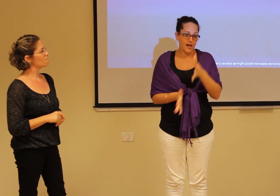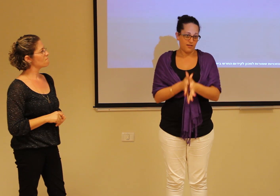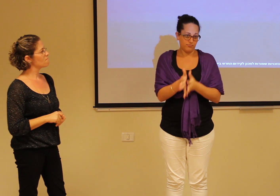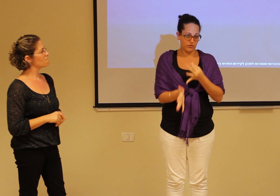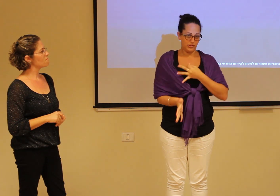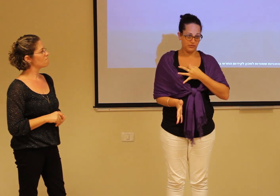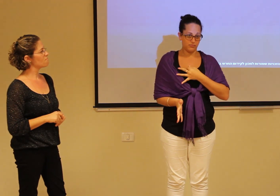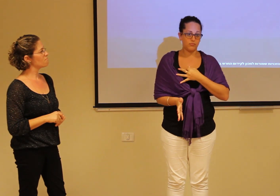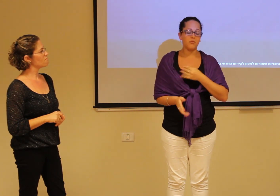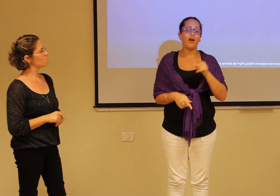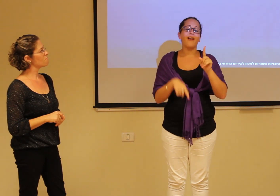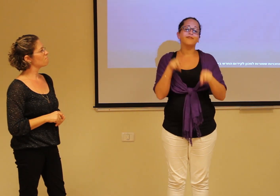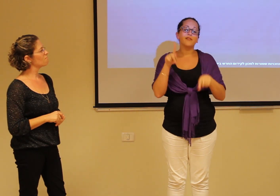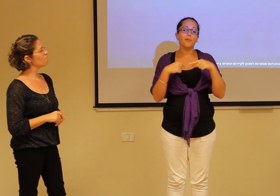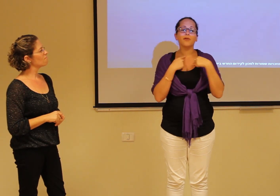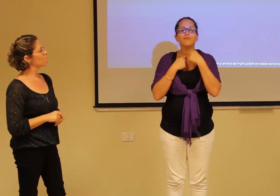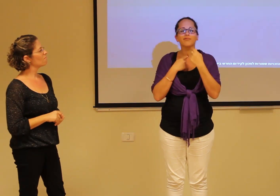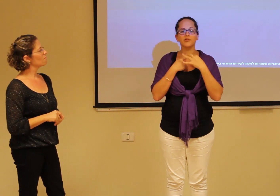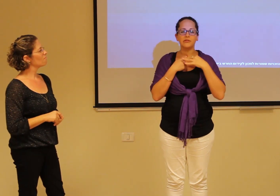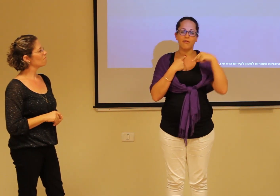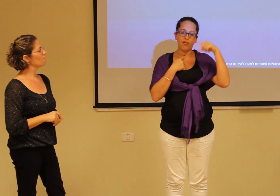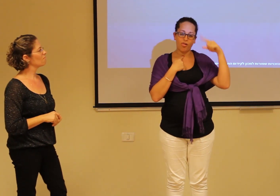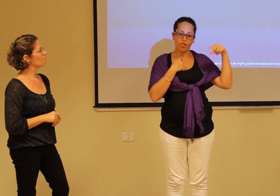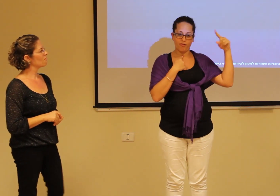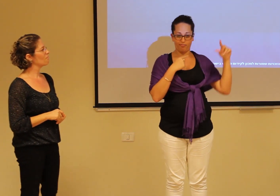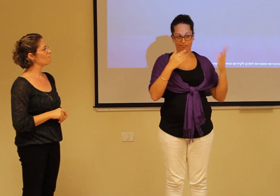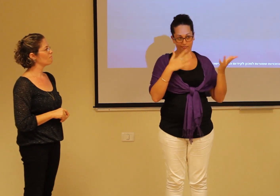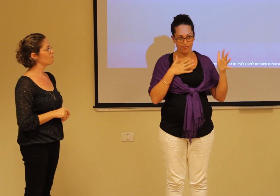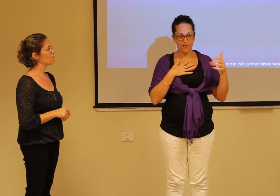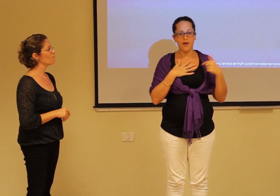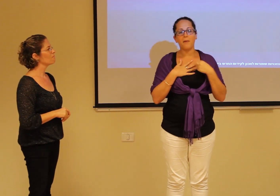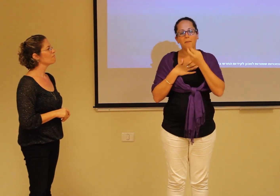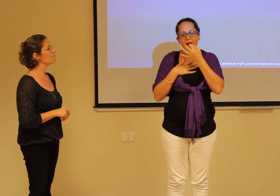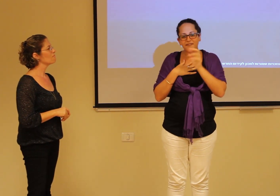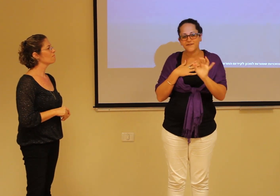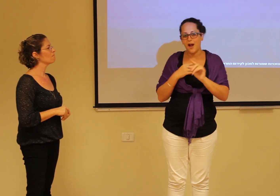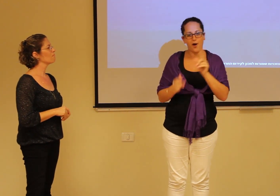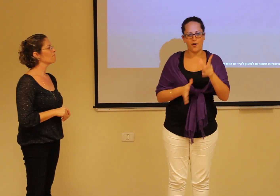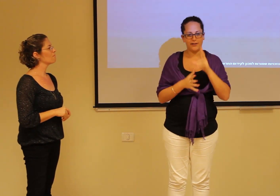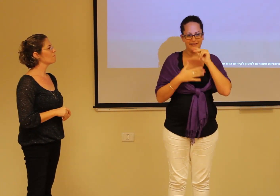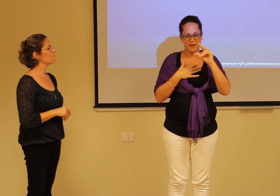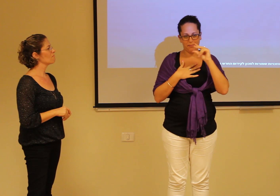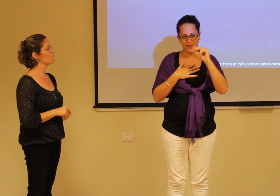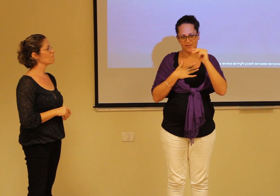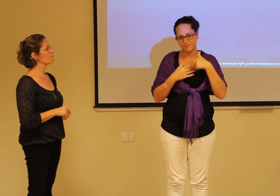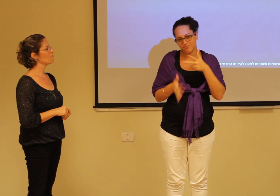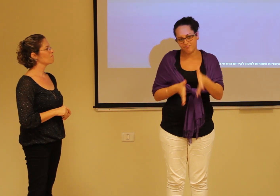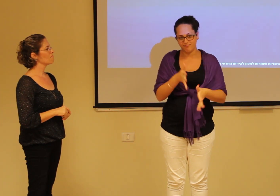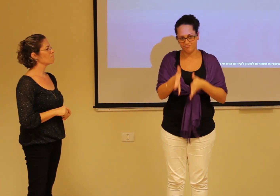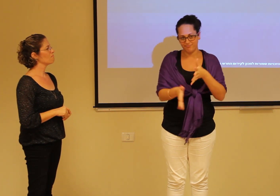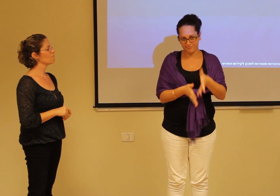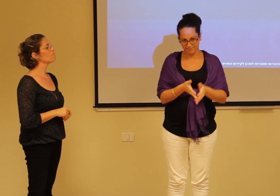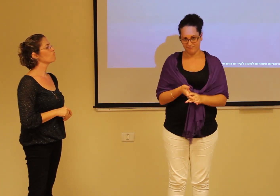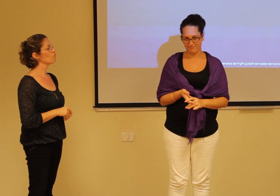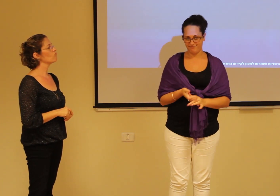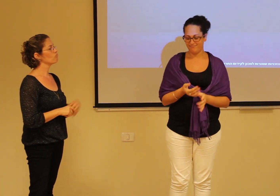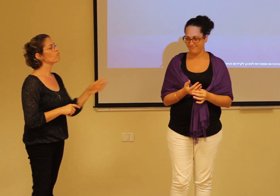בשפת הסימנים, בשפה שלנו. כי לפעמים הקול שלנו לא נשמע כל כך טוב או לא נשמע ברור כמו שלכם, אז אנחנו מעדיפים